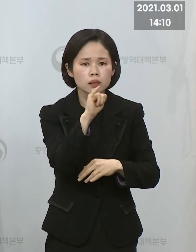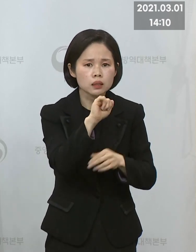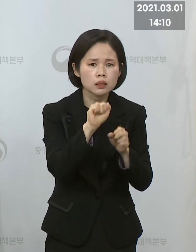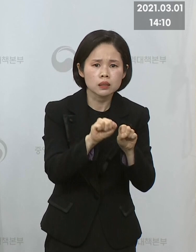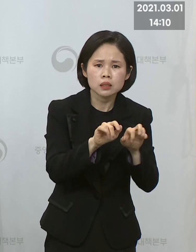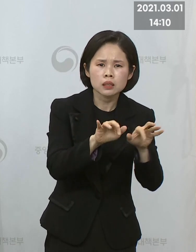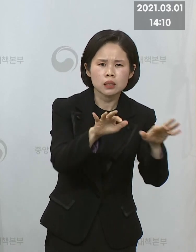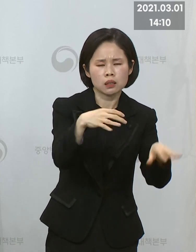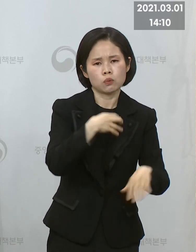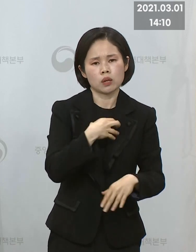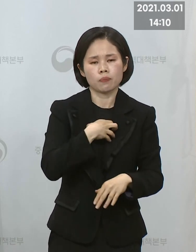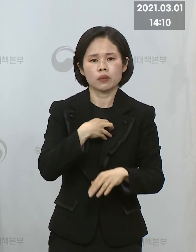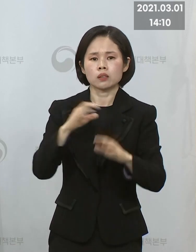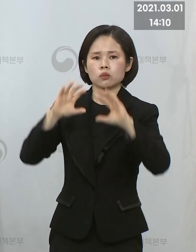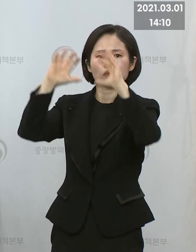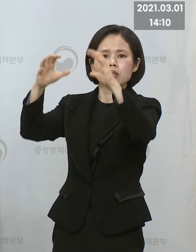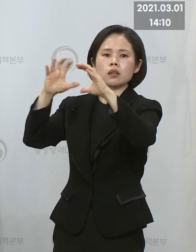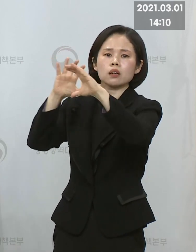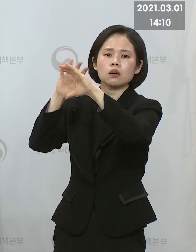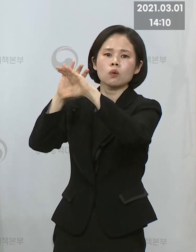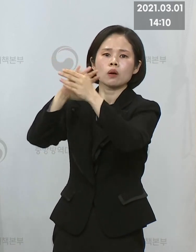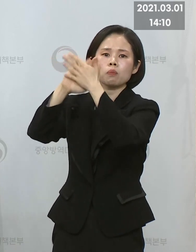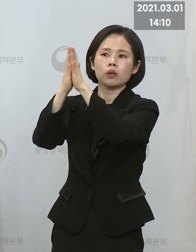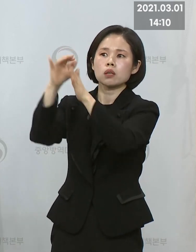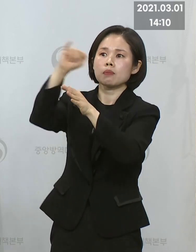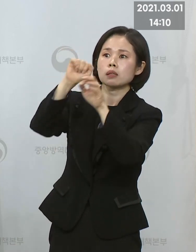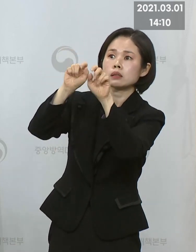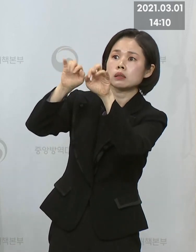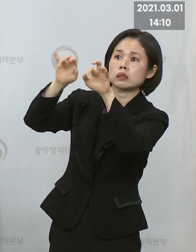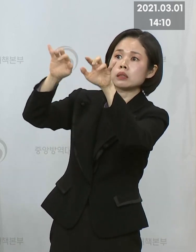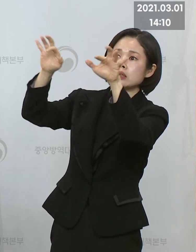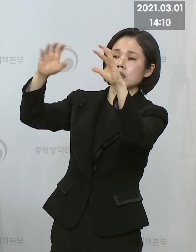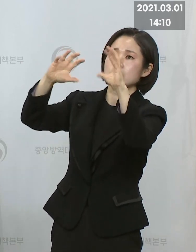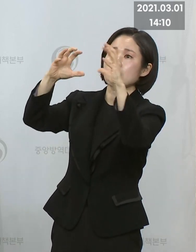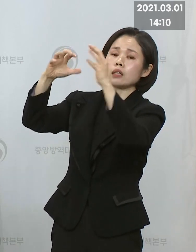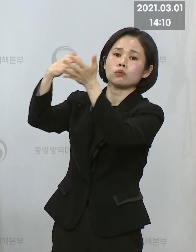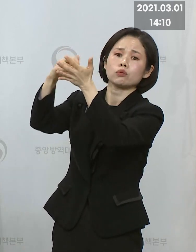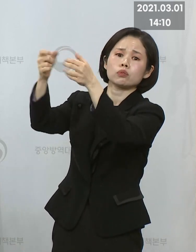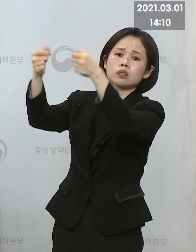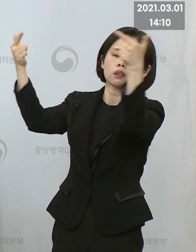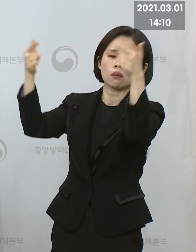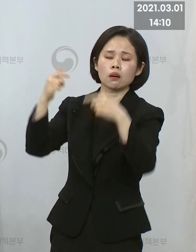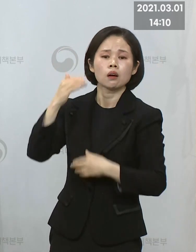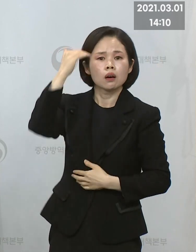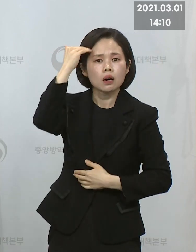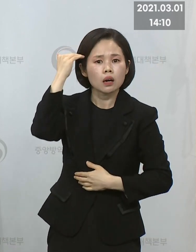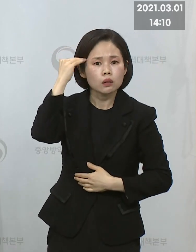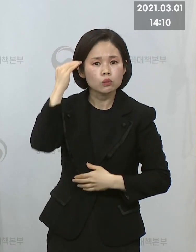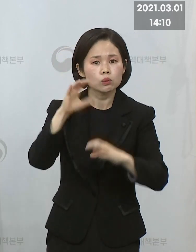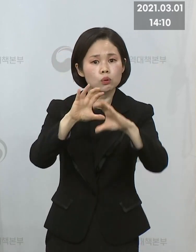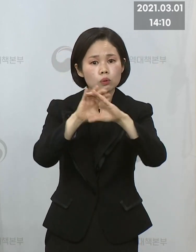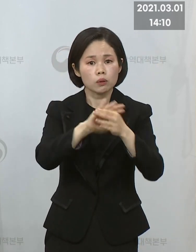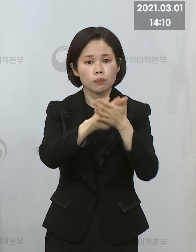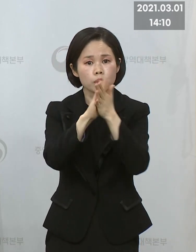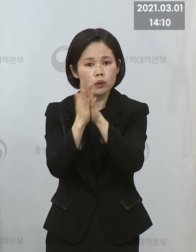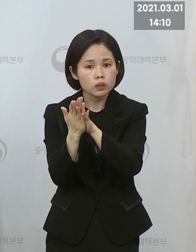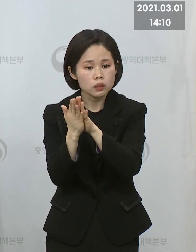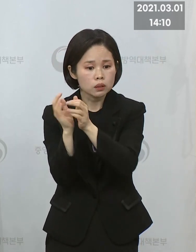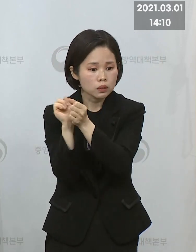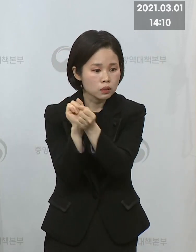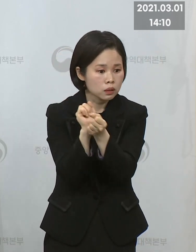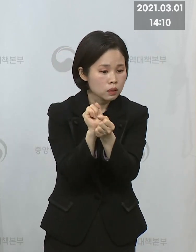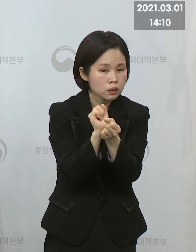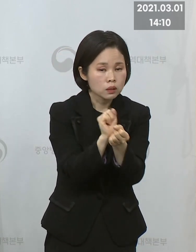세계적으로 변이 바이러스가 발생하는 국가가 계속 증가하고 있습니다. 또한 국내에서도 변이 바이러스의 분리가